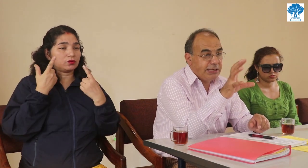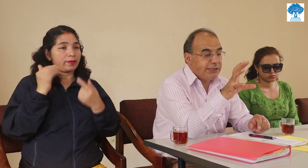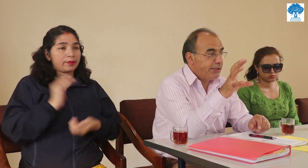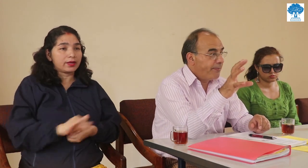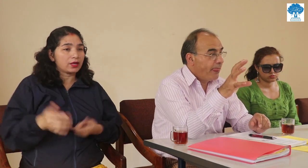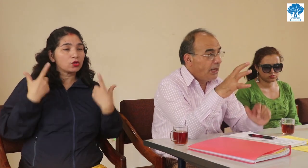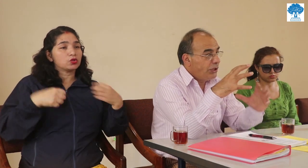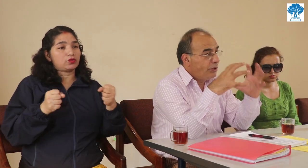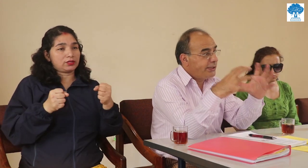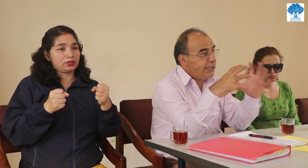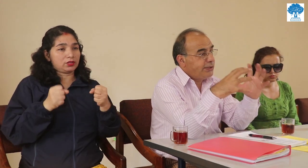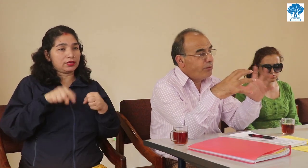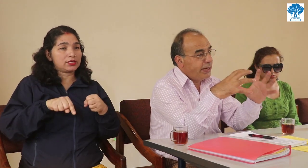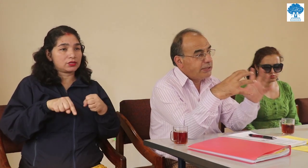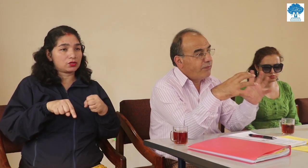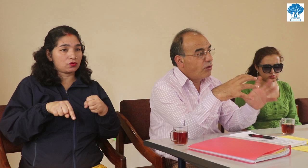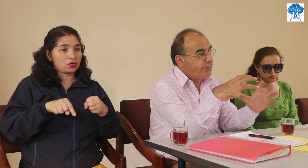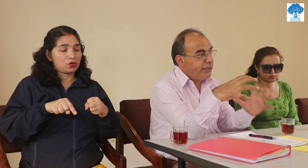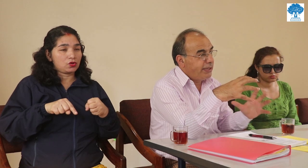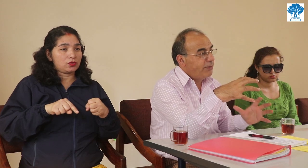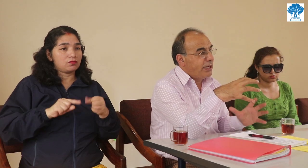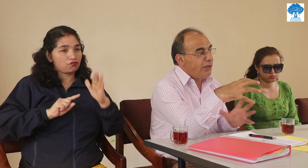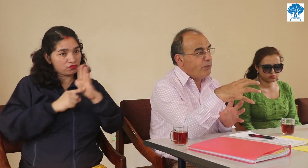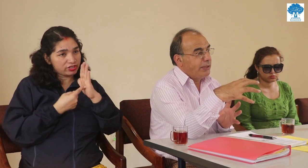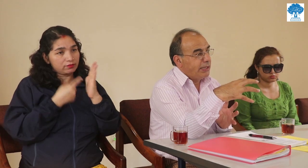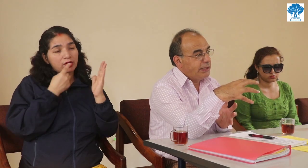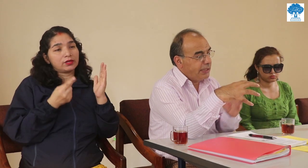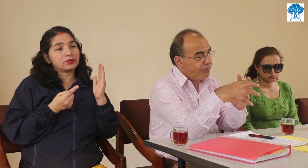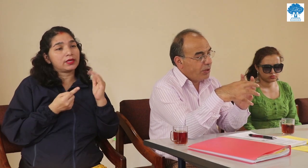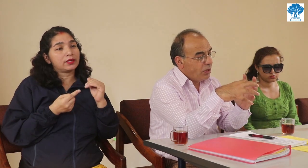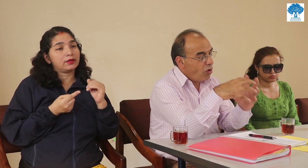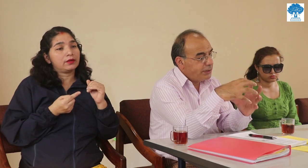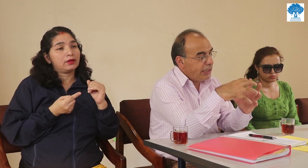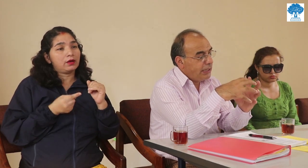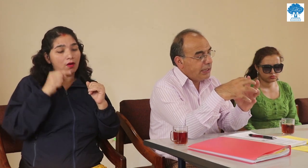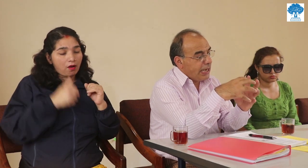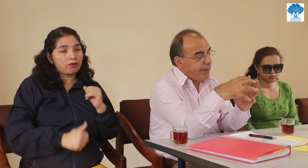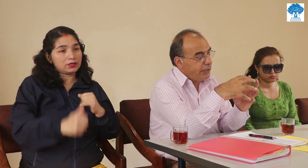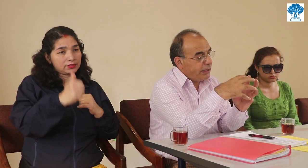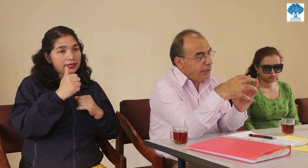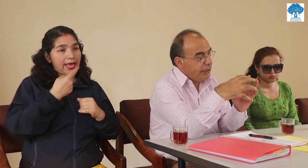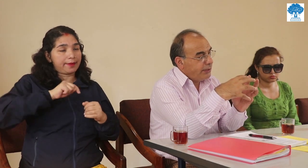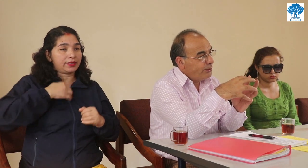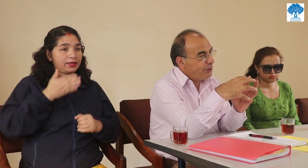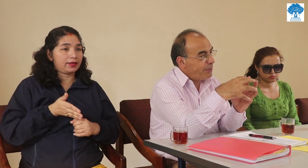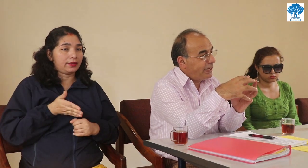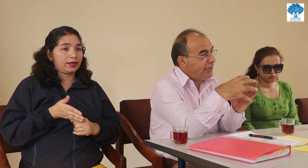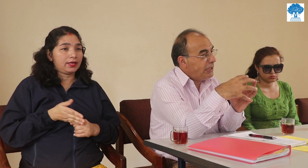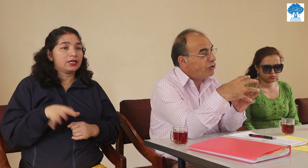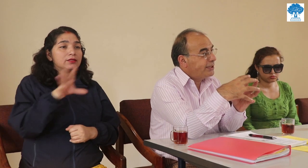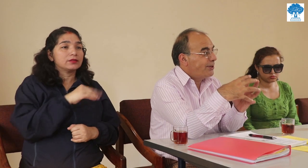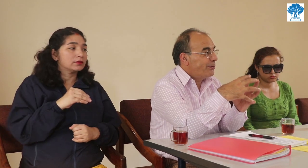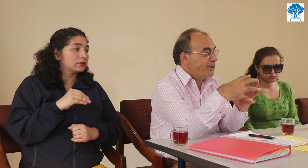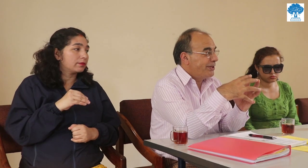एउटा स्ट्राटेजी छ. यो स्ट्राटेजीको मेजर फोकस भन्नेकै कुरा के हो भन्दाखेरि चाहिँ अब चाहिँ हामीले यो